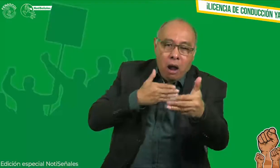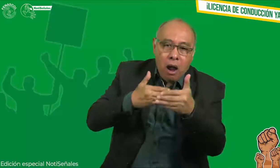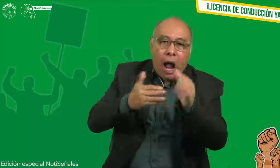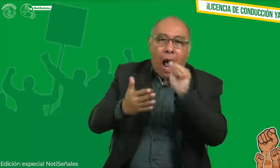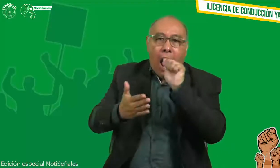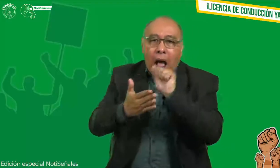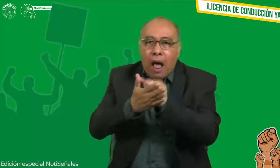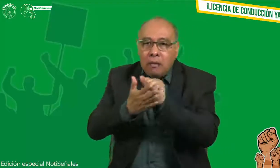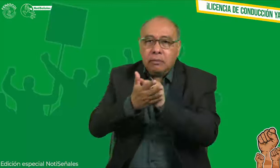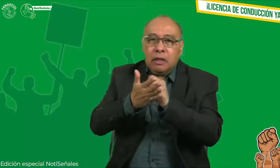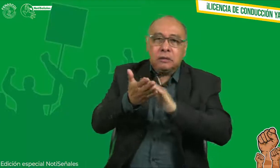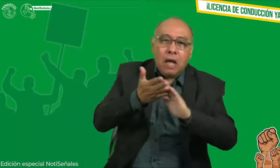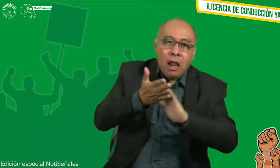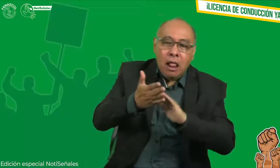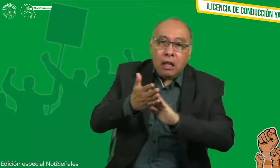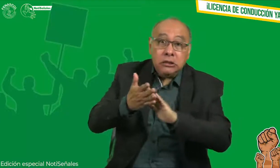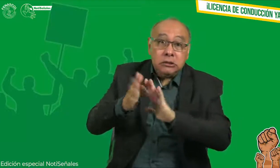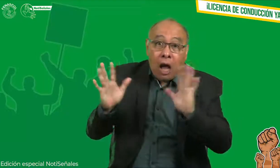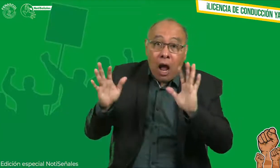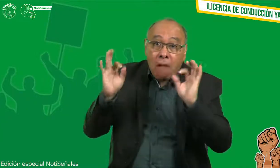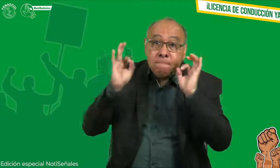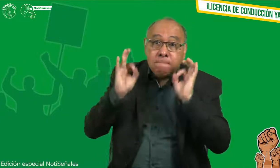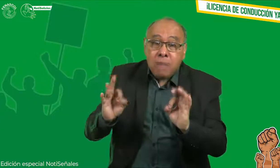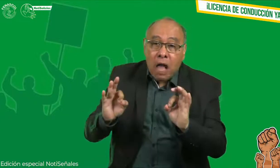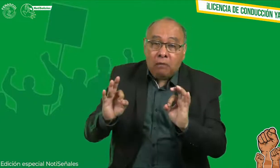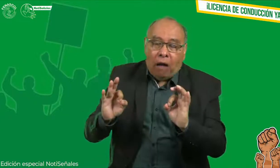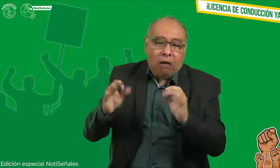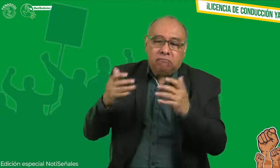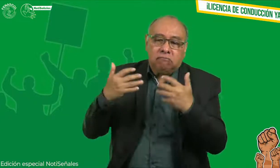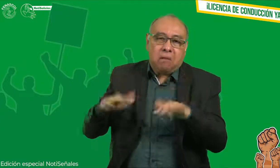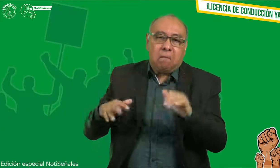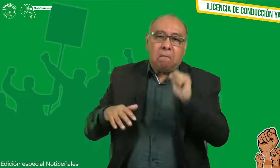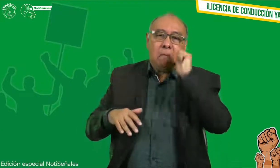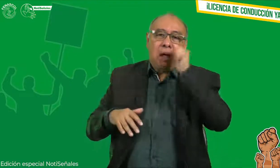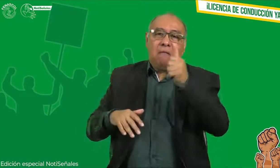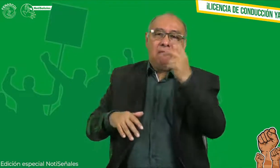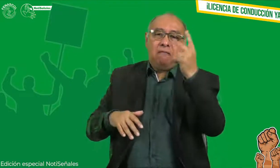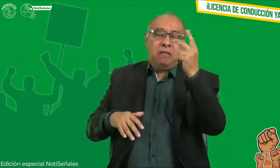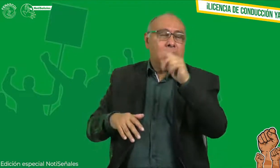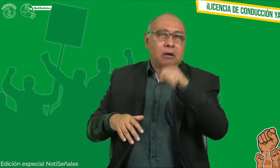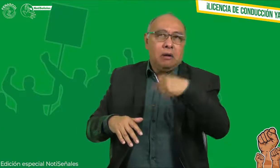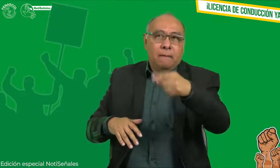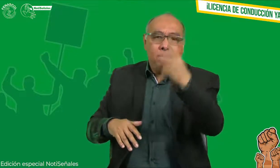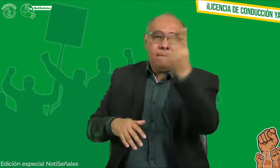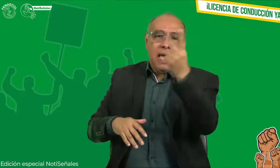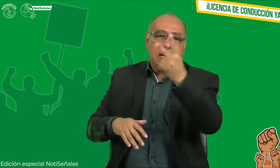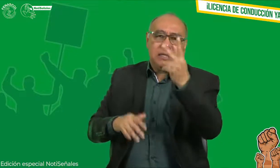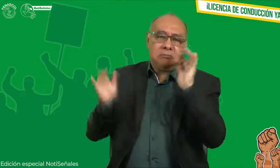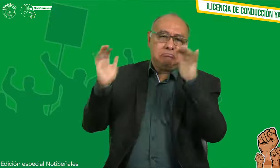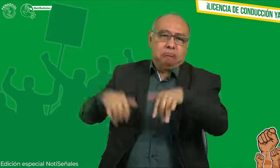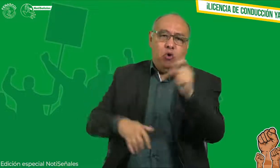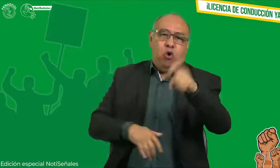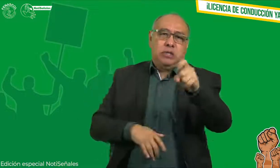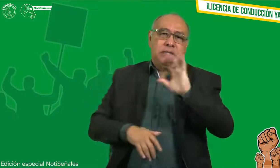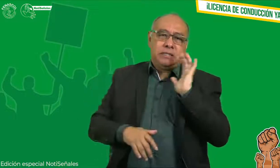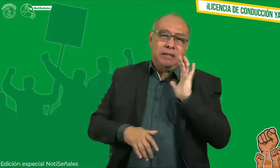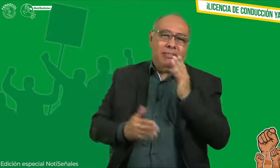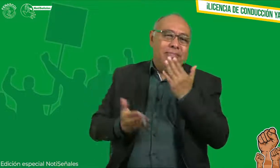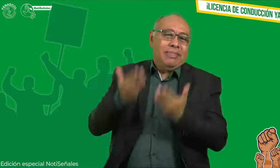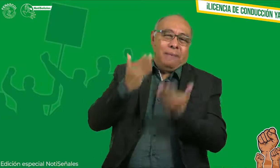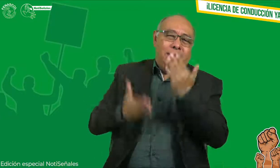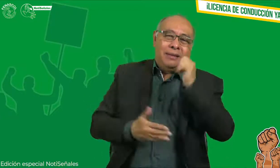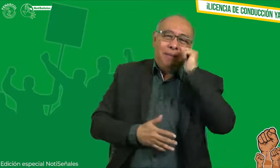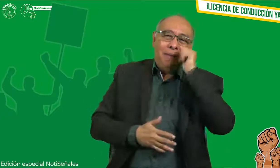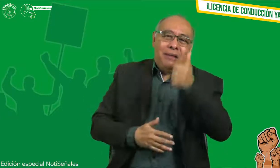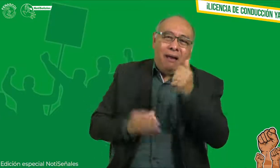mañana, jueves, vienen, nos hablan, nos mencionan el cronograma de trabajo, queda en acta, así que no